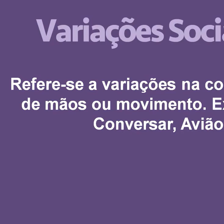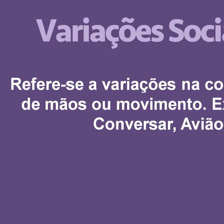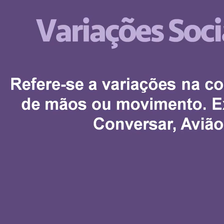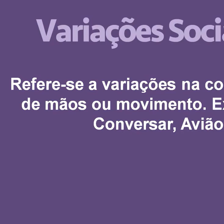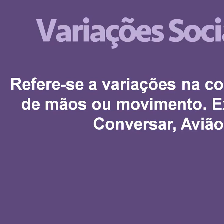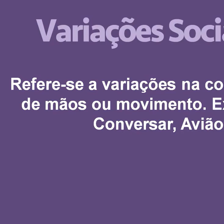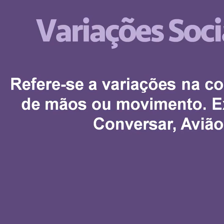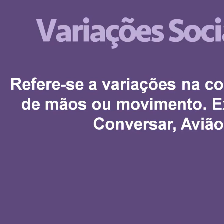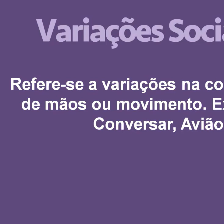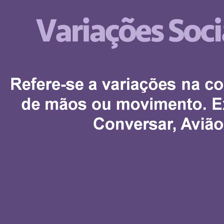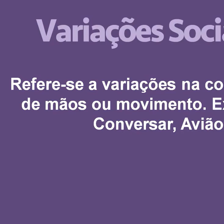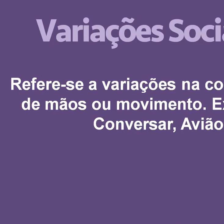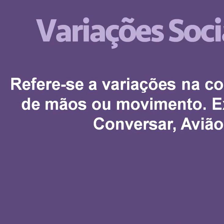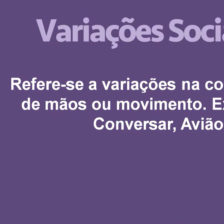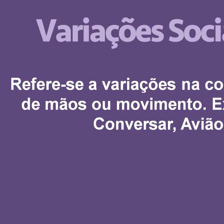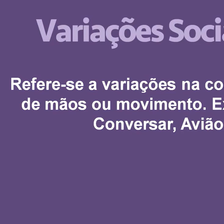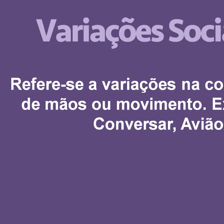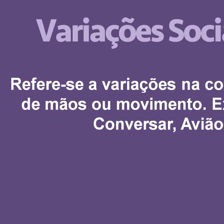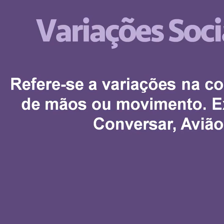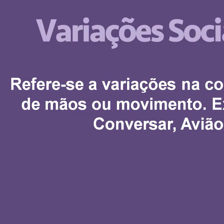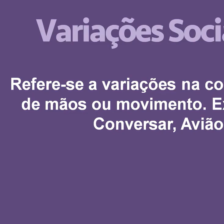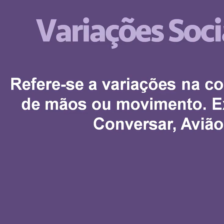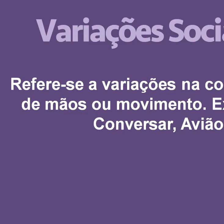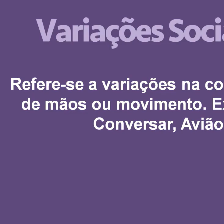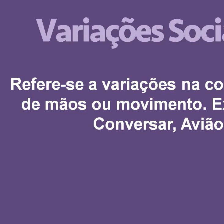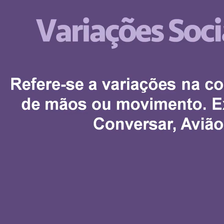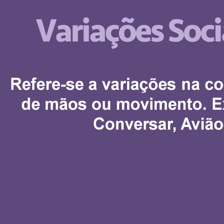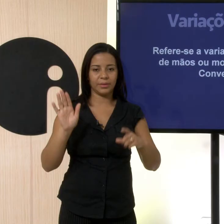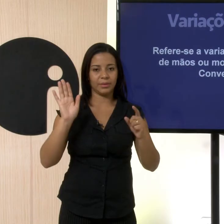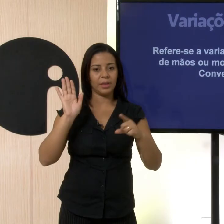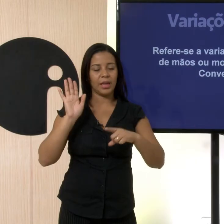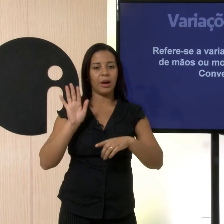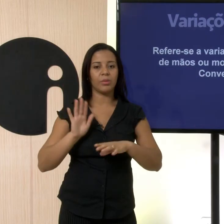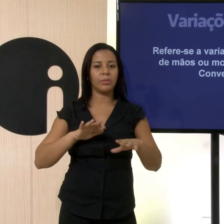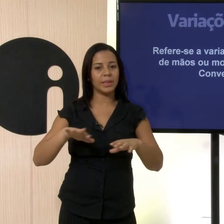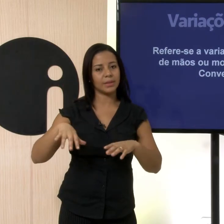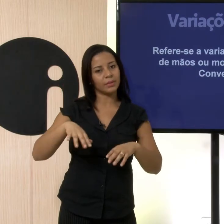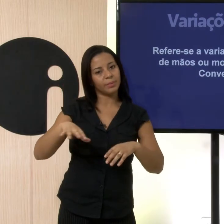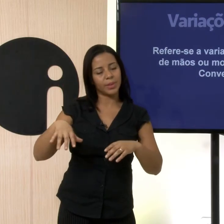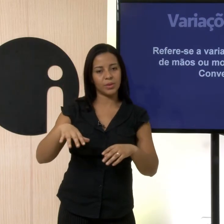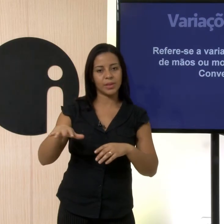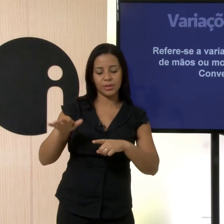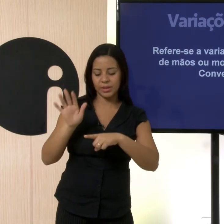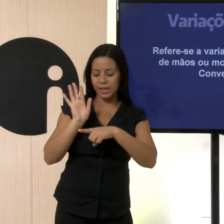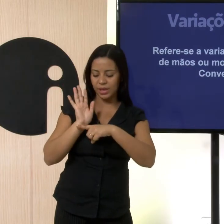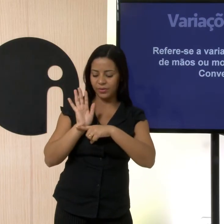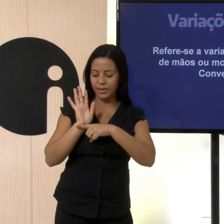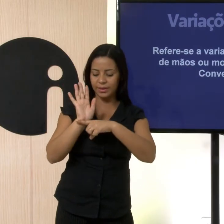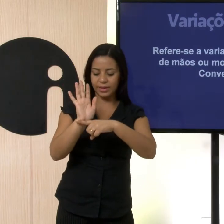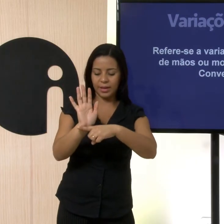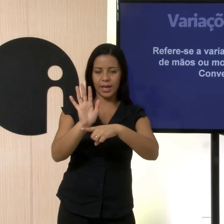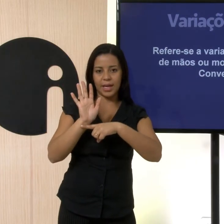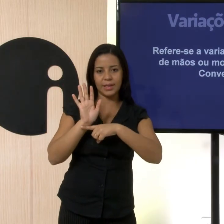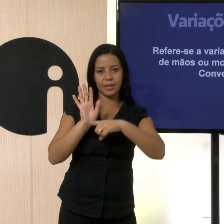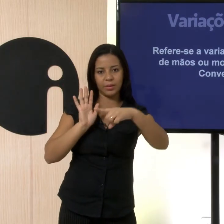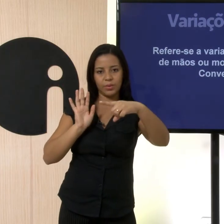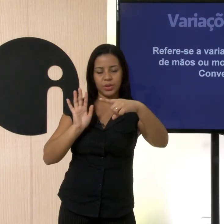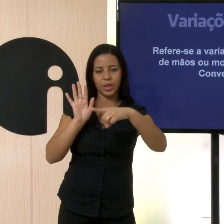no movimento. Por exemplo, o sinal ajudar. Algumas pessoas da sociedade fazem esse com o